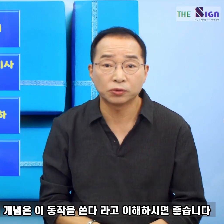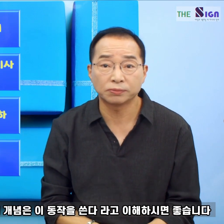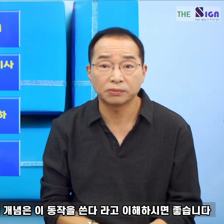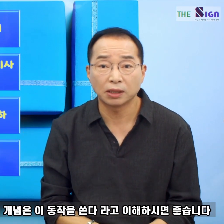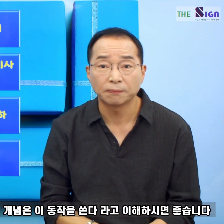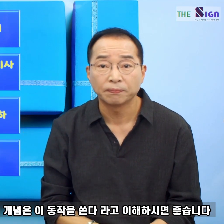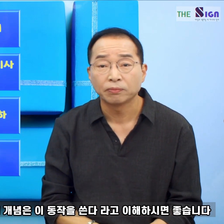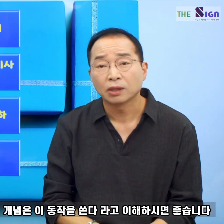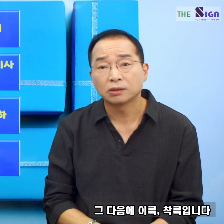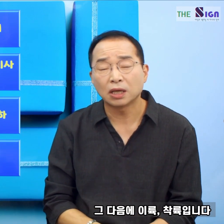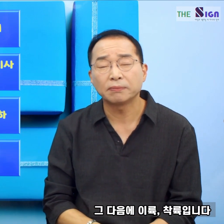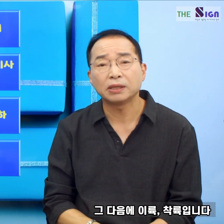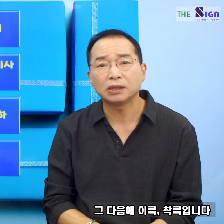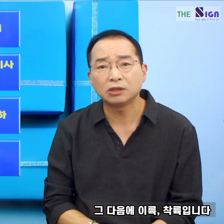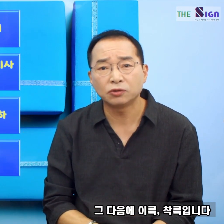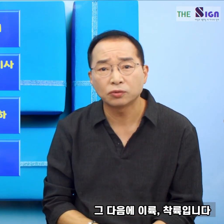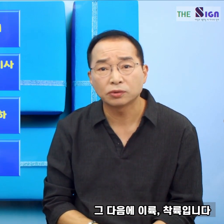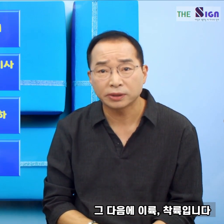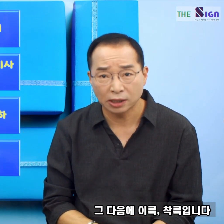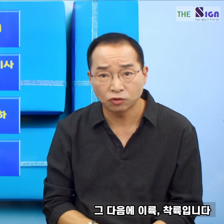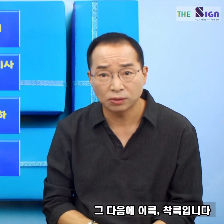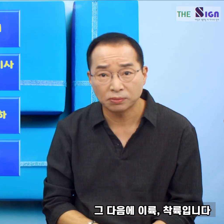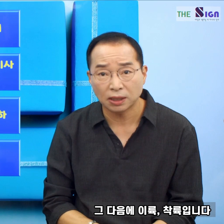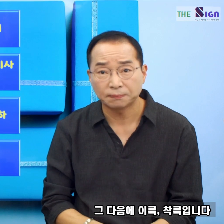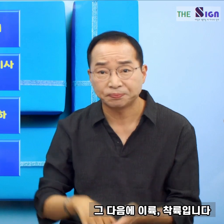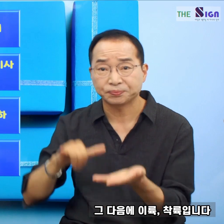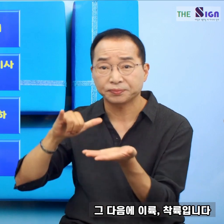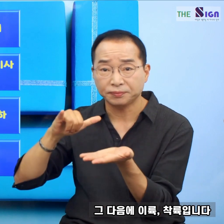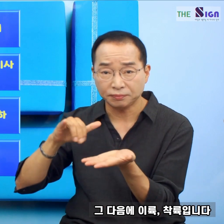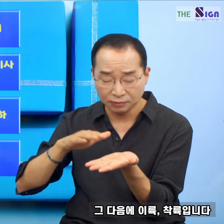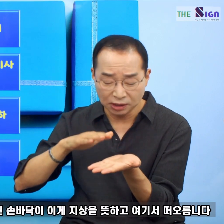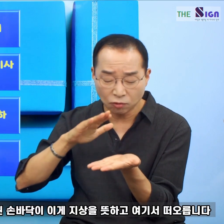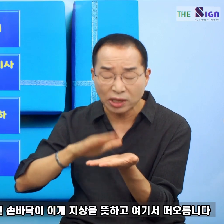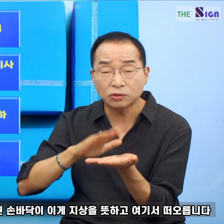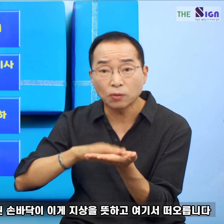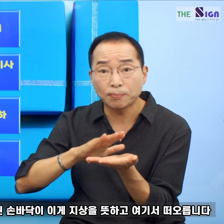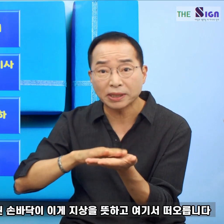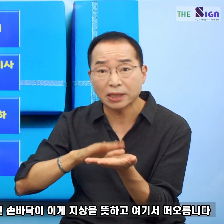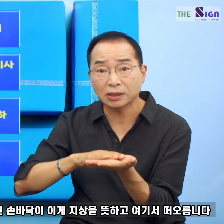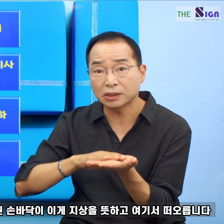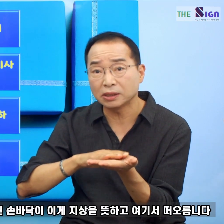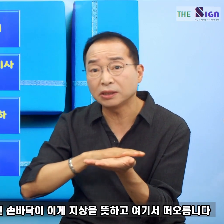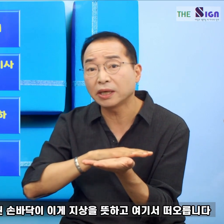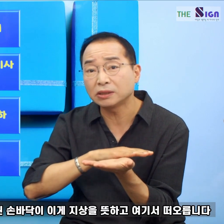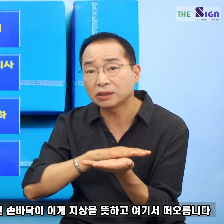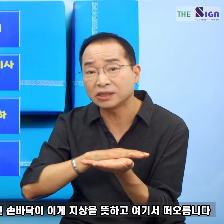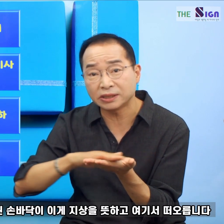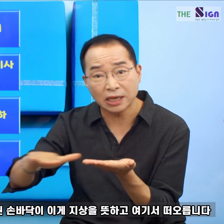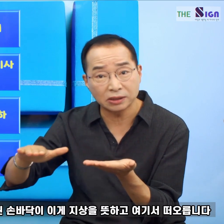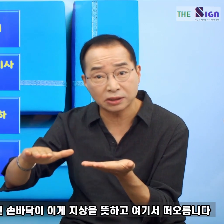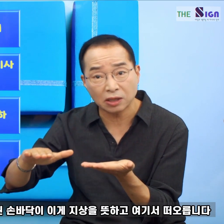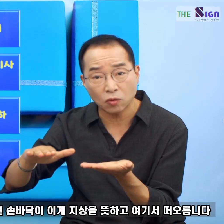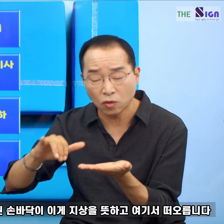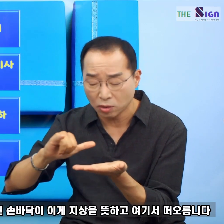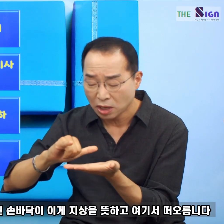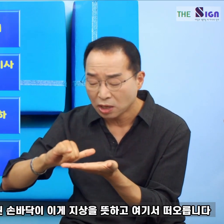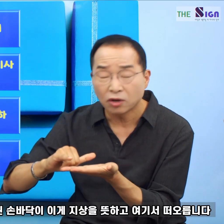좋습니다. 그 다음에 이륙, 착륙입니다. 자, 왼손바닥이 이게 이제 지상을 뜻하고